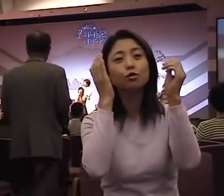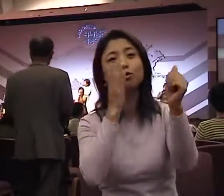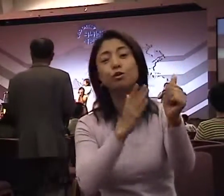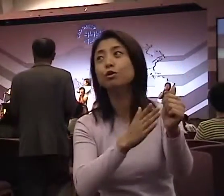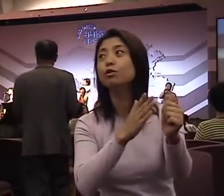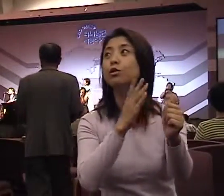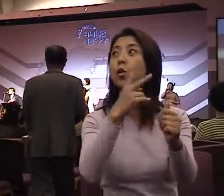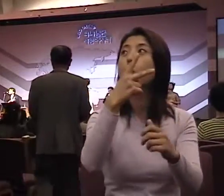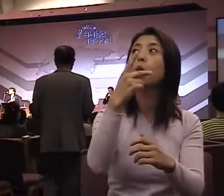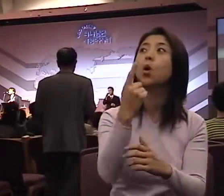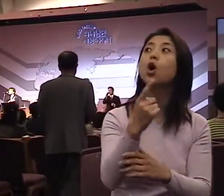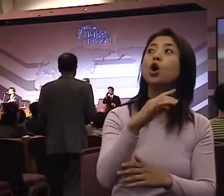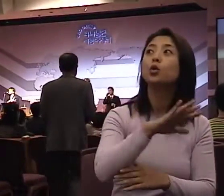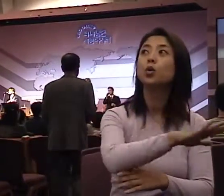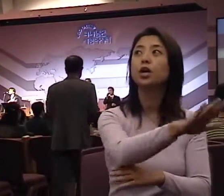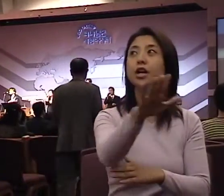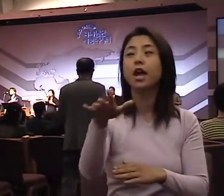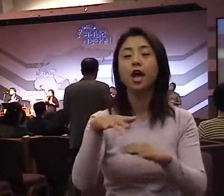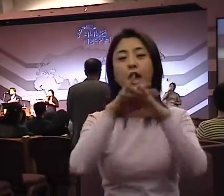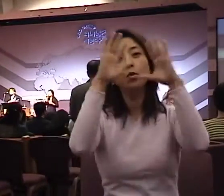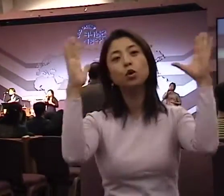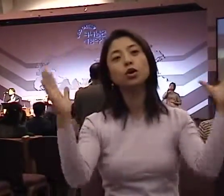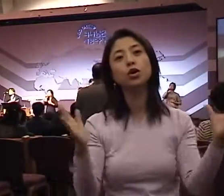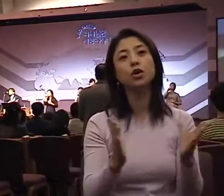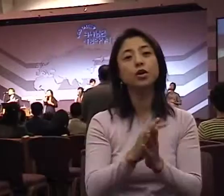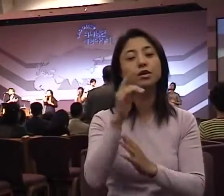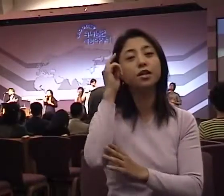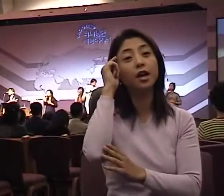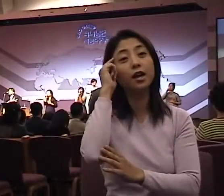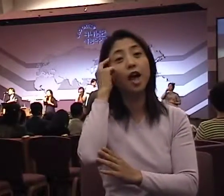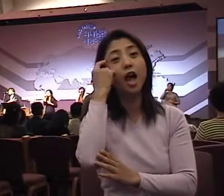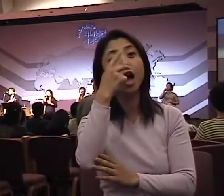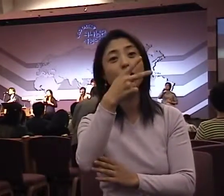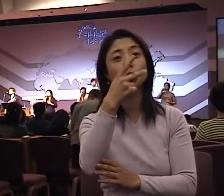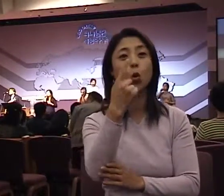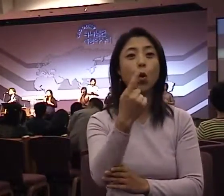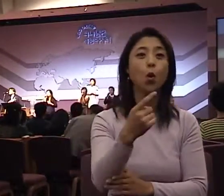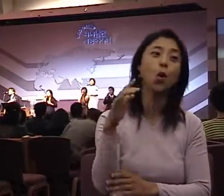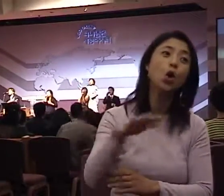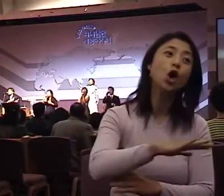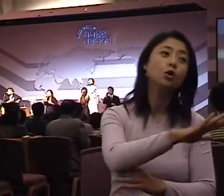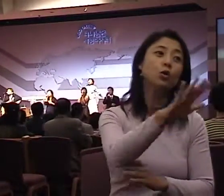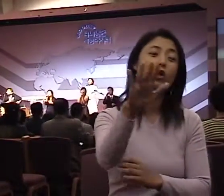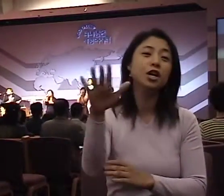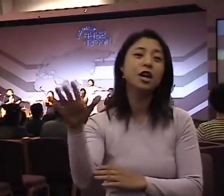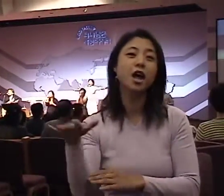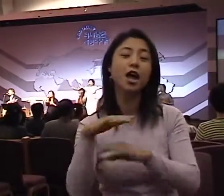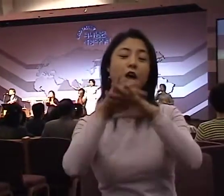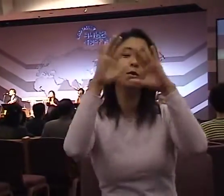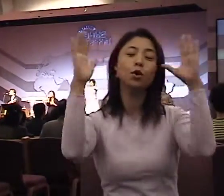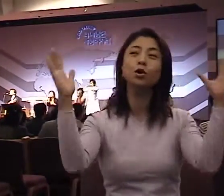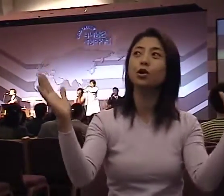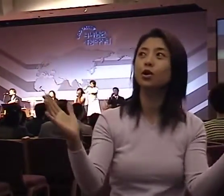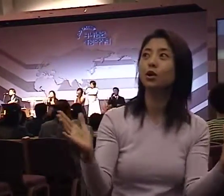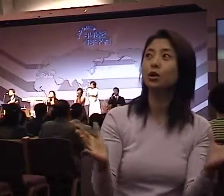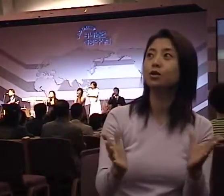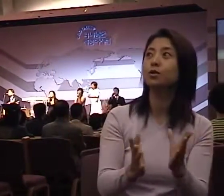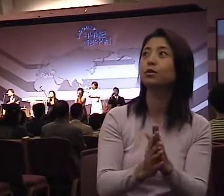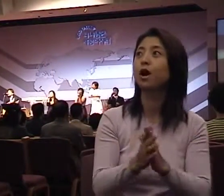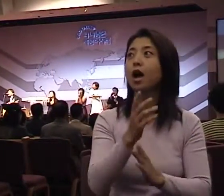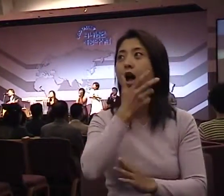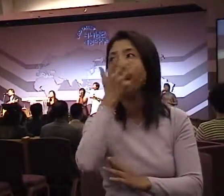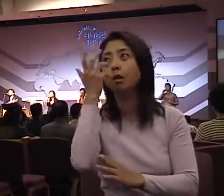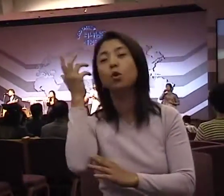모든 간구도 우리의 모든 생각도 우리의